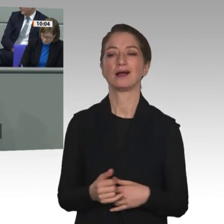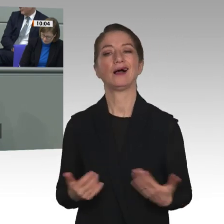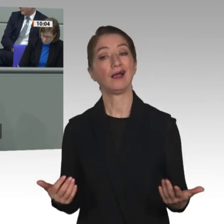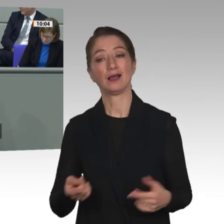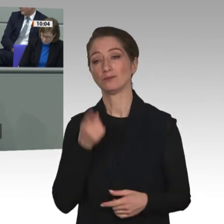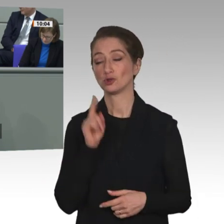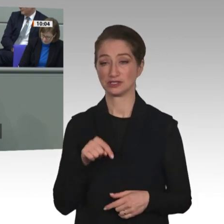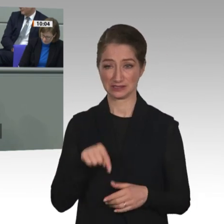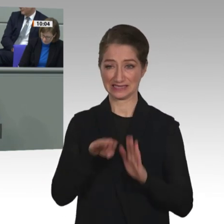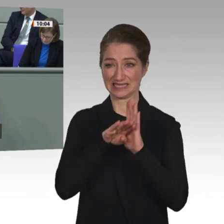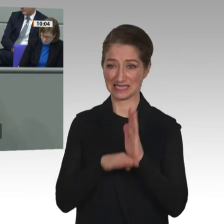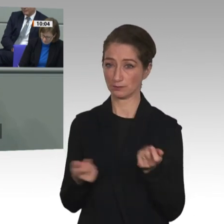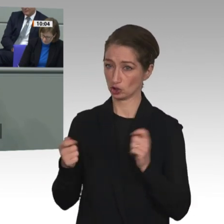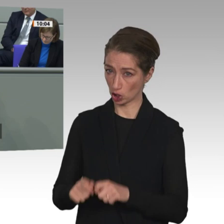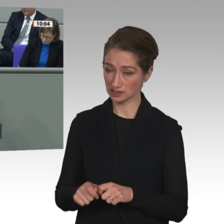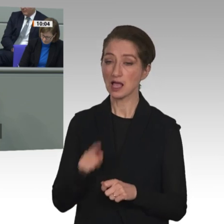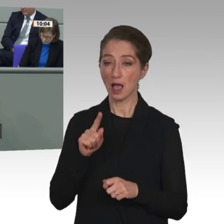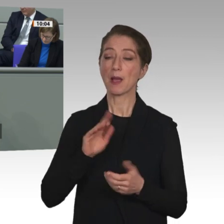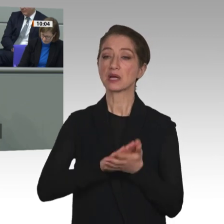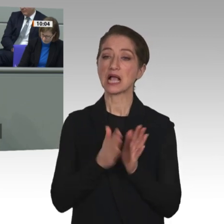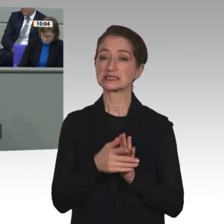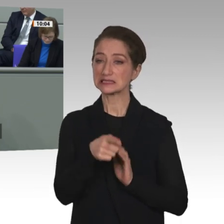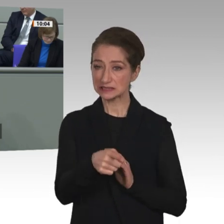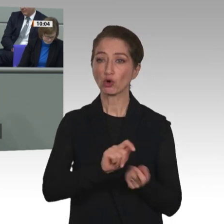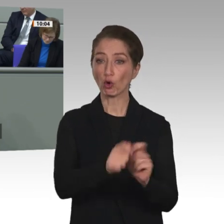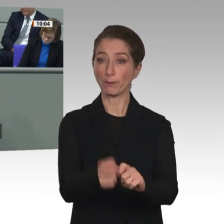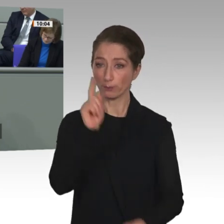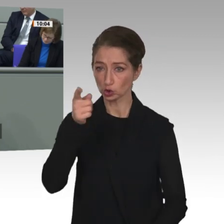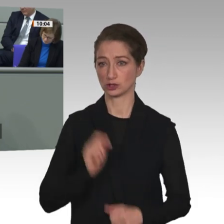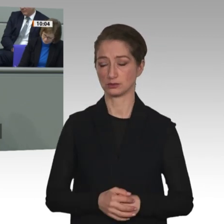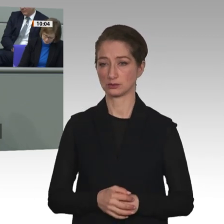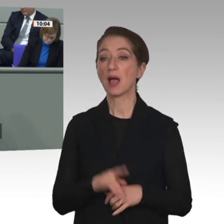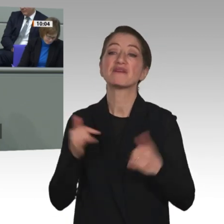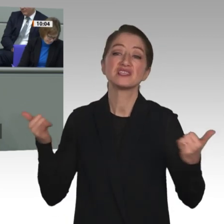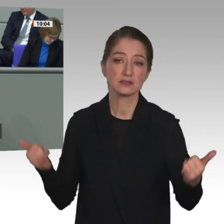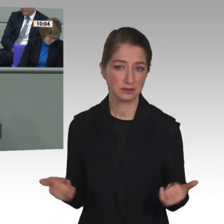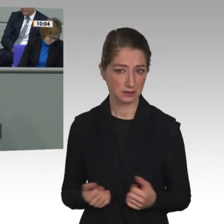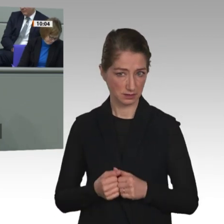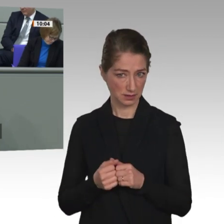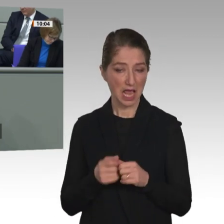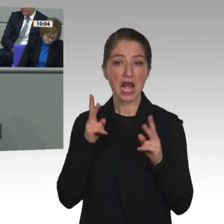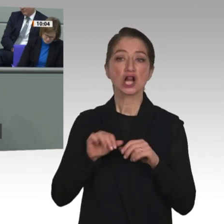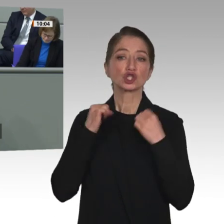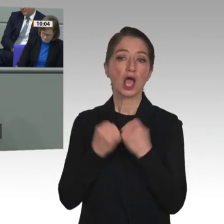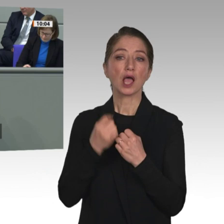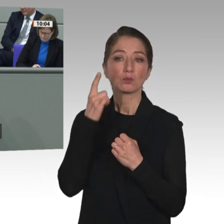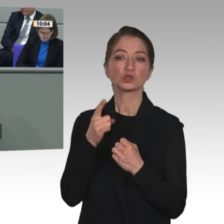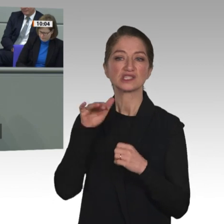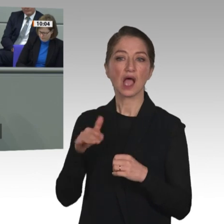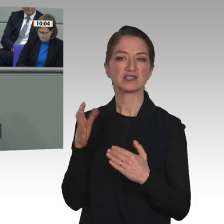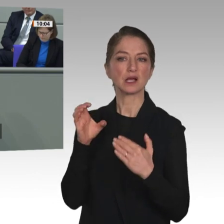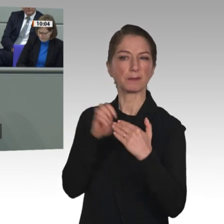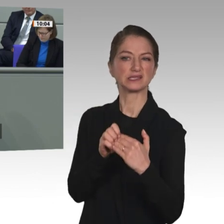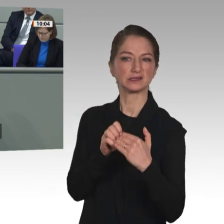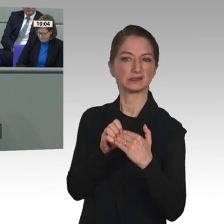Praxis umzusetzen? Und das müssen wir jeden Tag, und dafür müssen wir jeden Tag arbeiten. für diesen starken